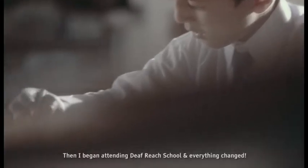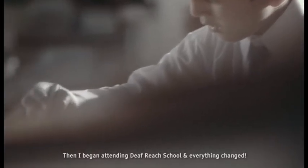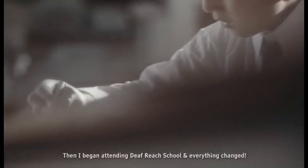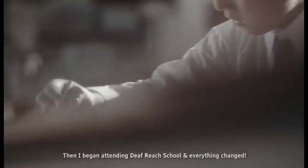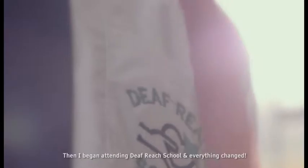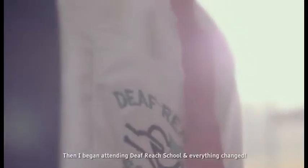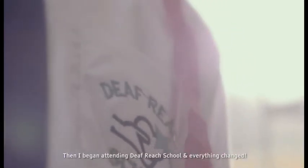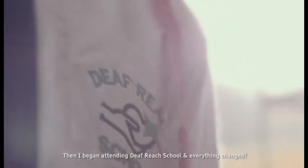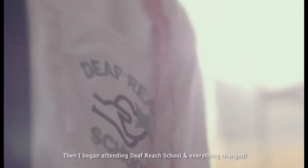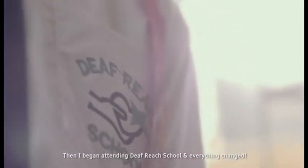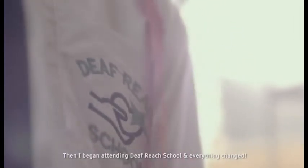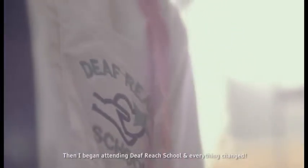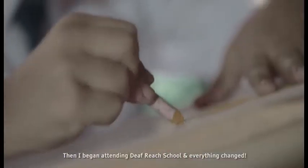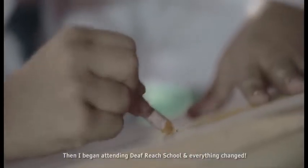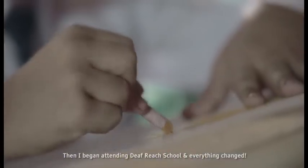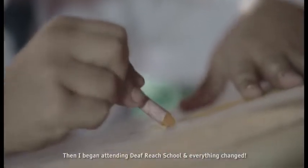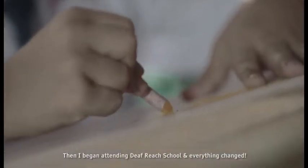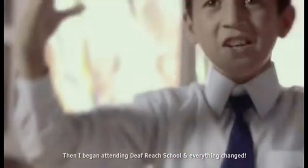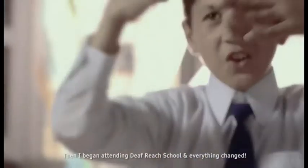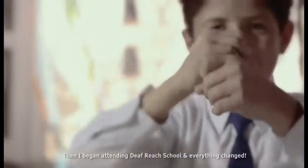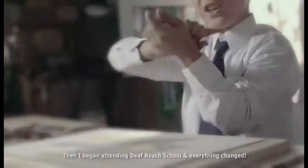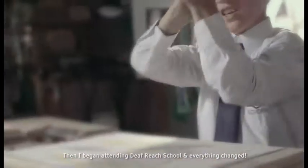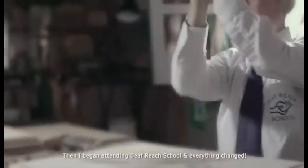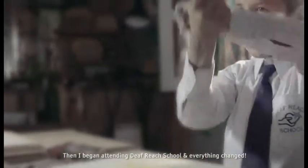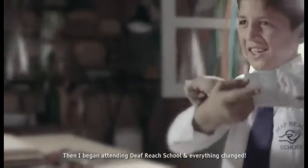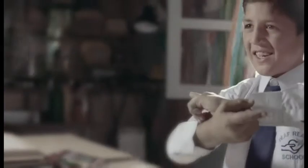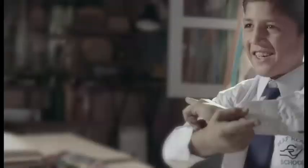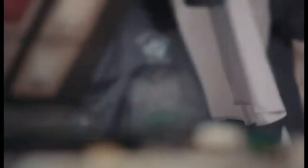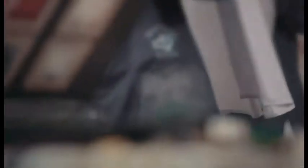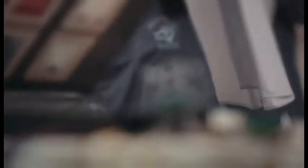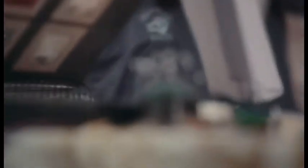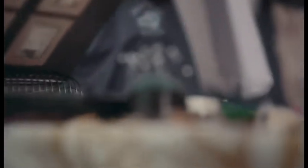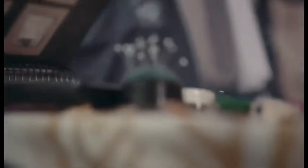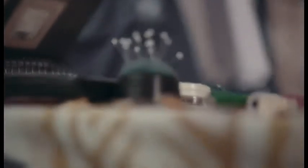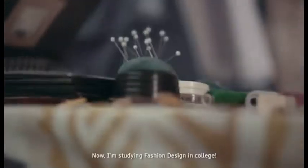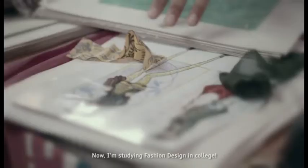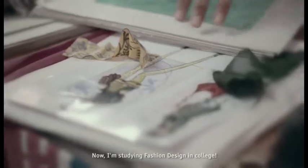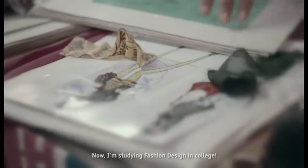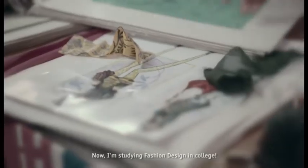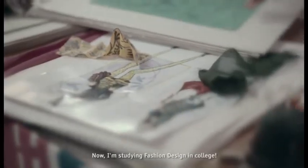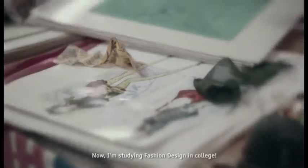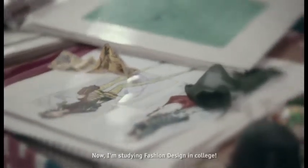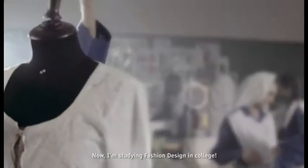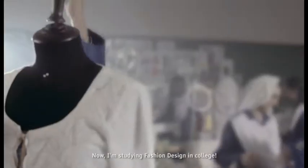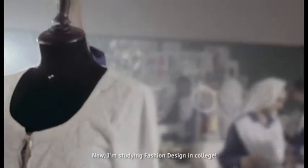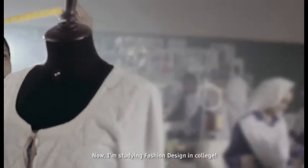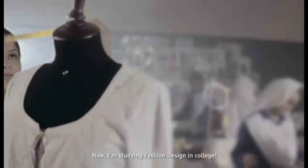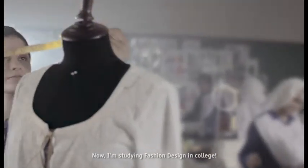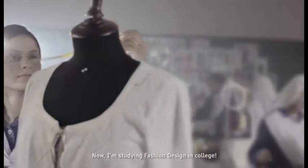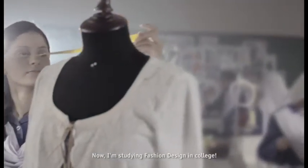میرا ایڈمیشن ڈیفریٹ سکول میں ہو گیا اور سب کچھ بدل گیا اب کالج میں فیشن ڈیزائن بڑھ رہی ہوں